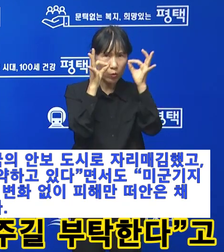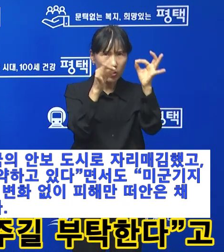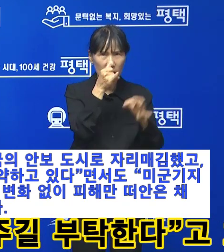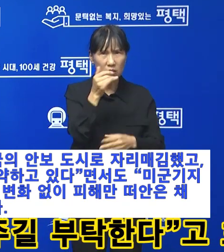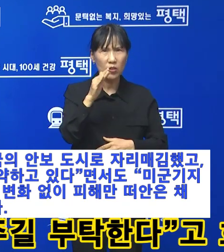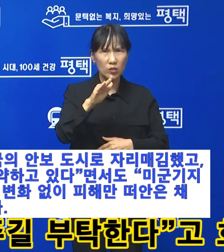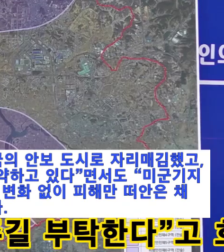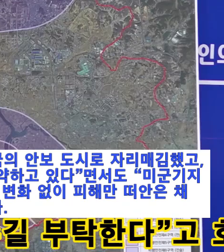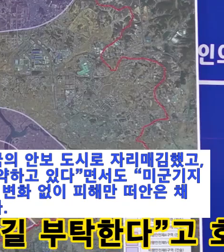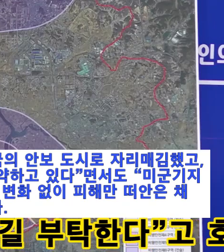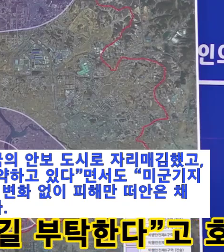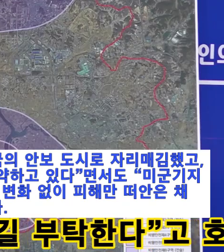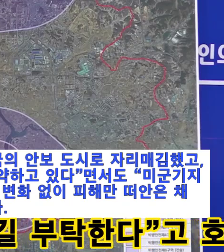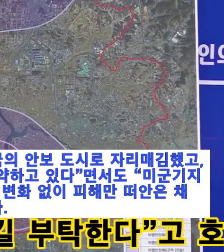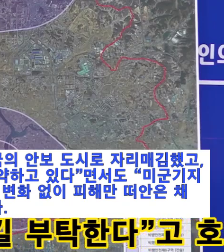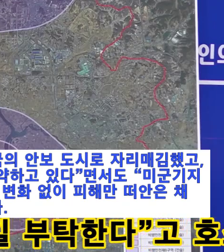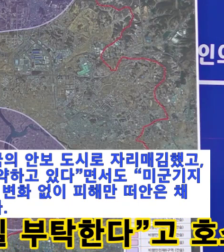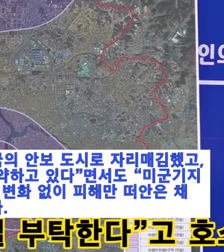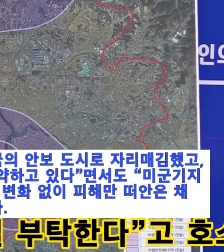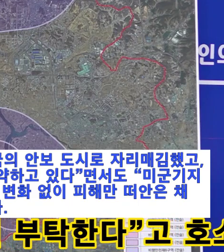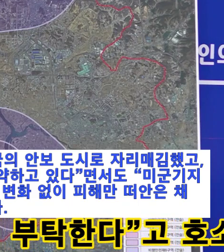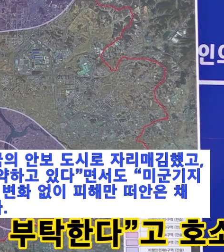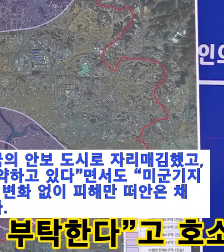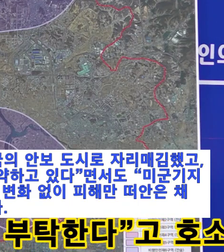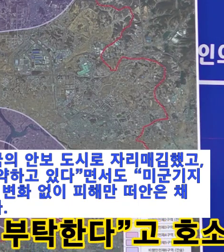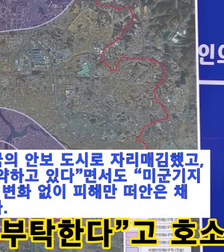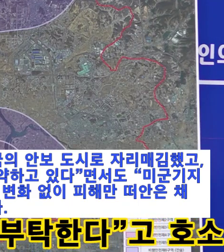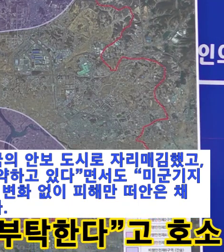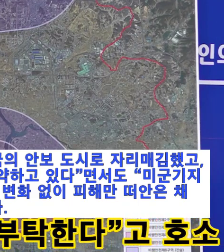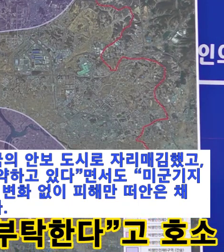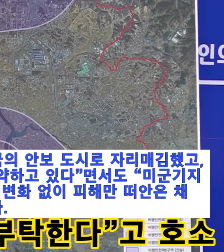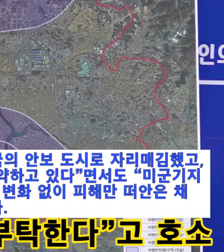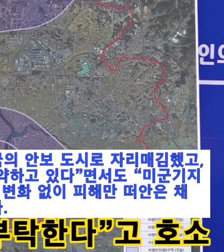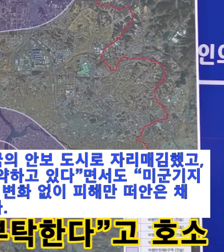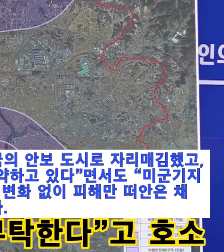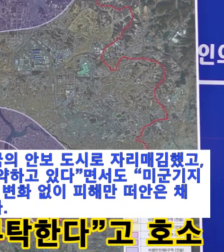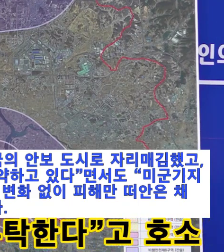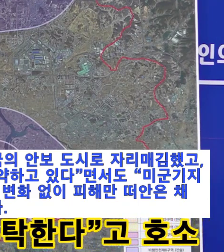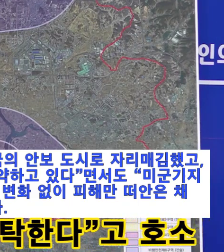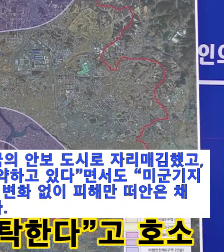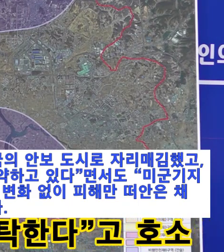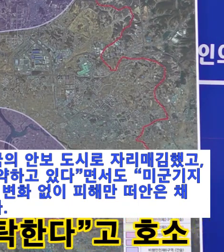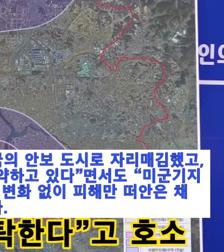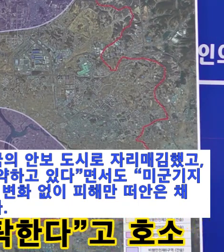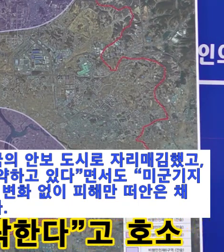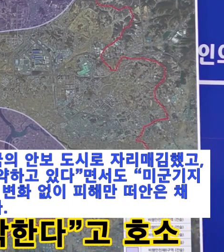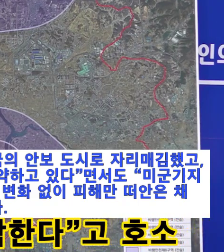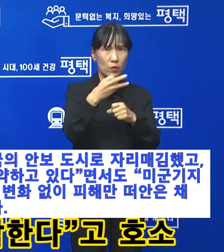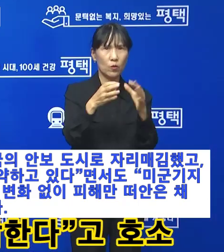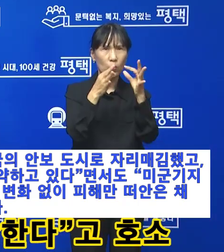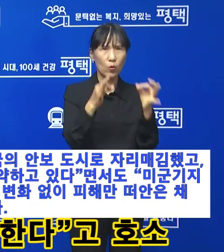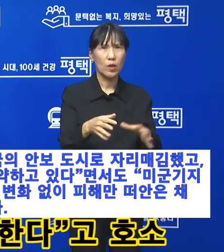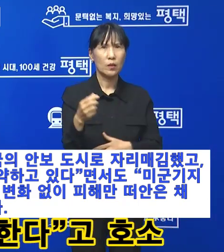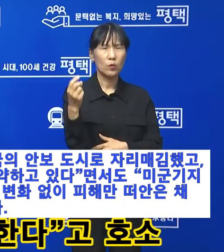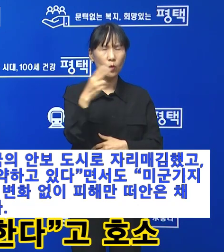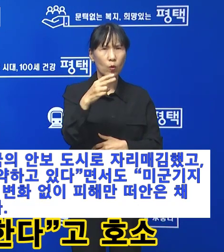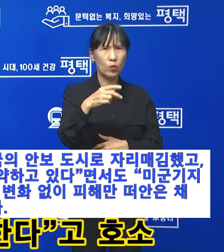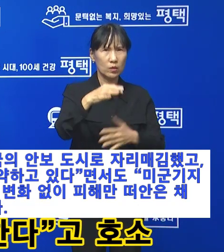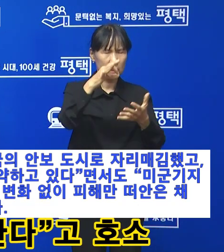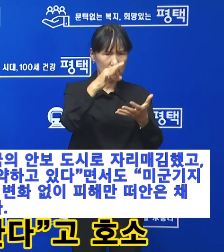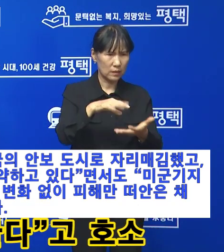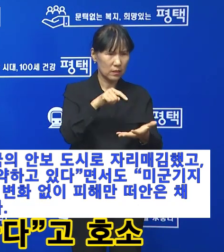미국기지 인근주민들이 영원히 이루어지지 못했습니다 그 이후 13년 동안 또다시